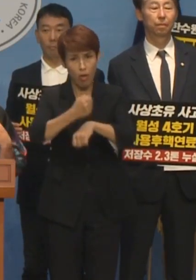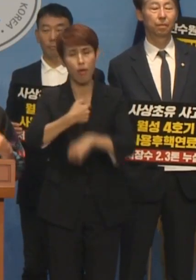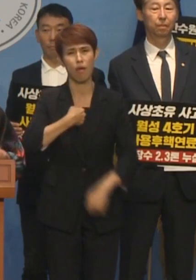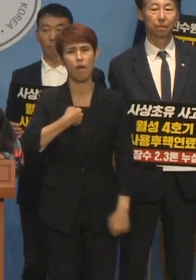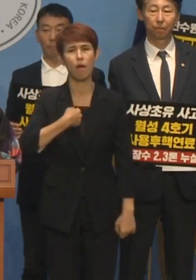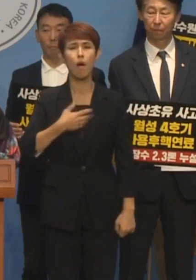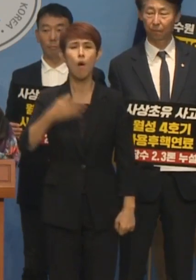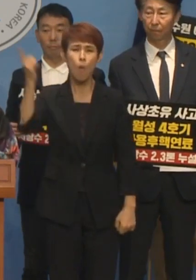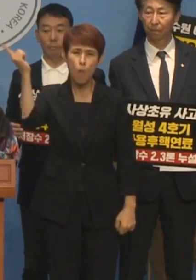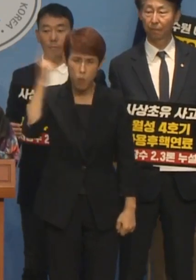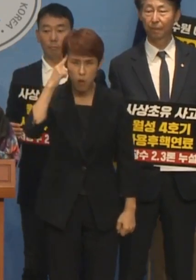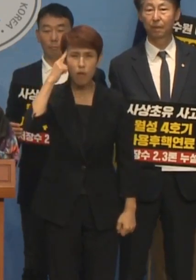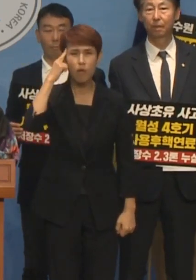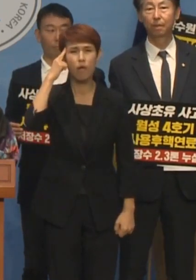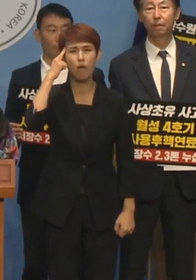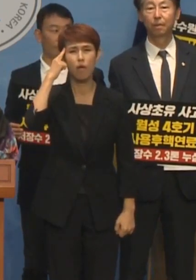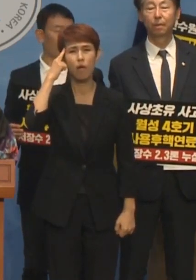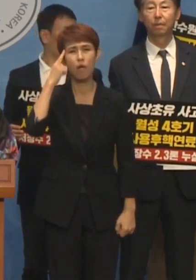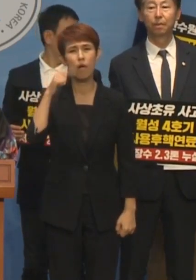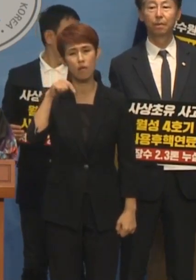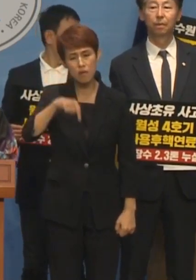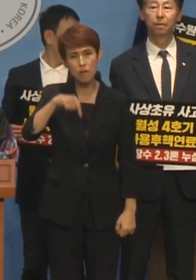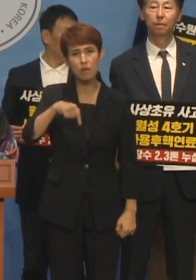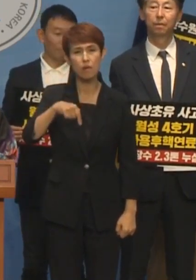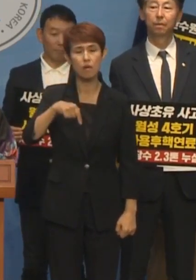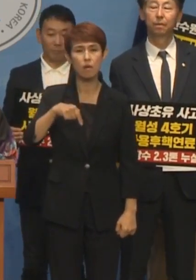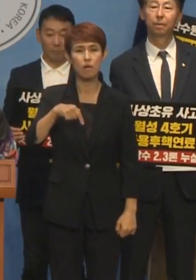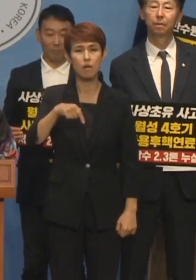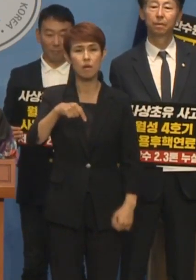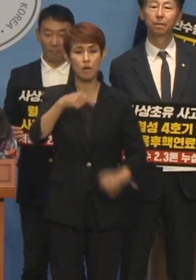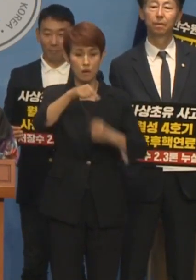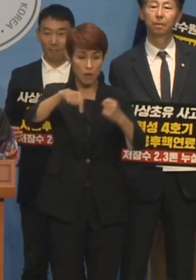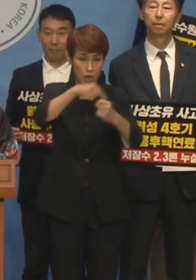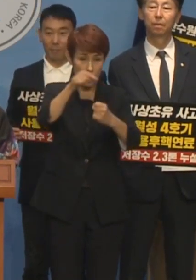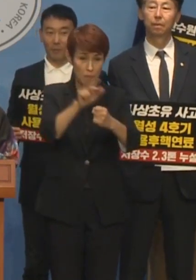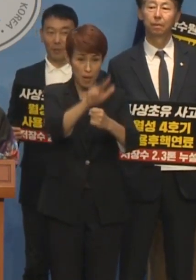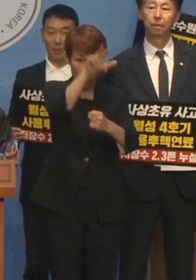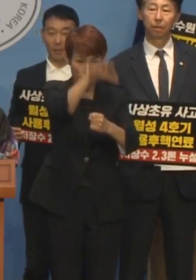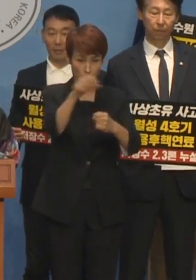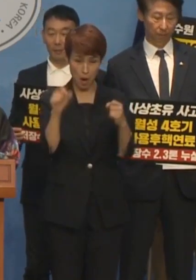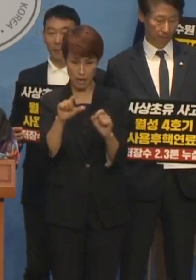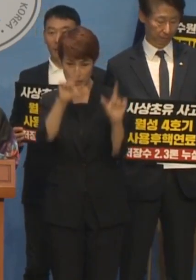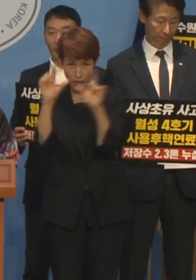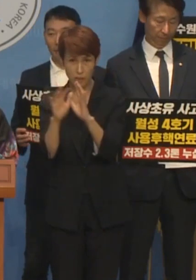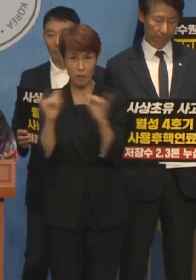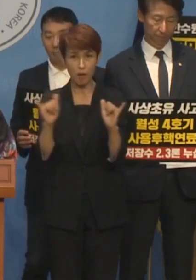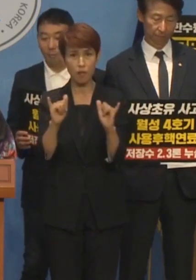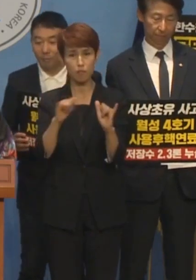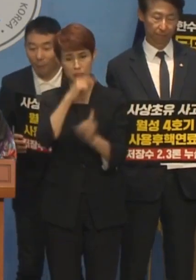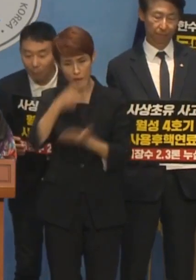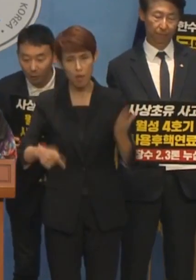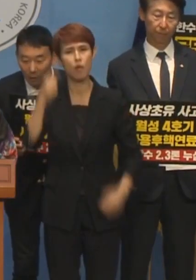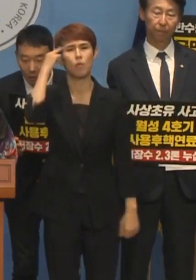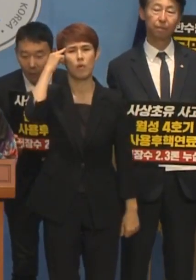왜 우리 이 벌써 핵발전소 주민들만 이렇게 전기를 내서 피해를 봐야